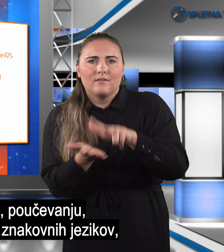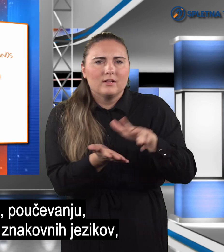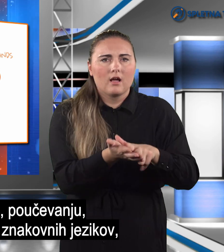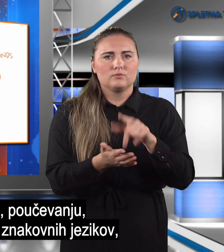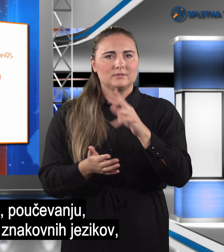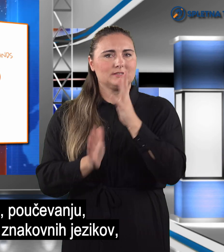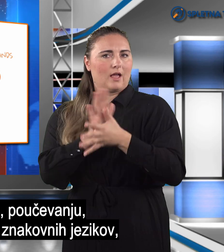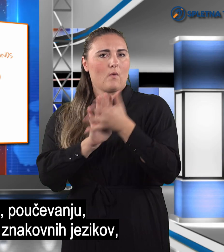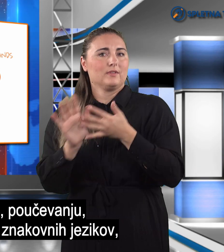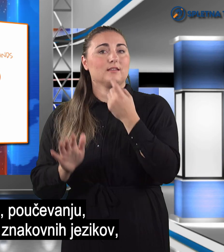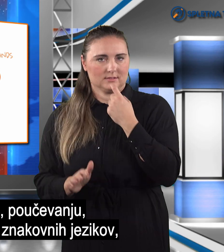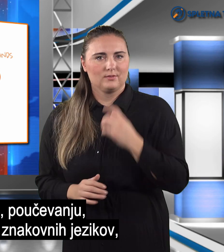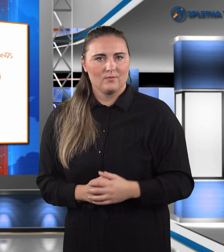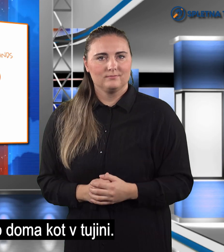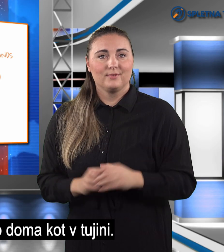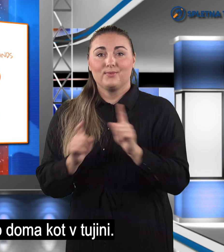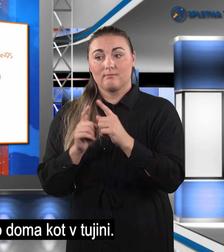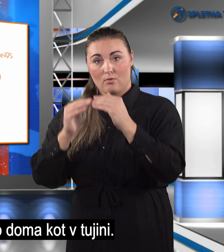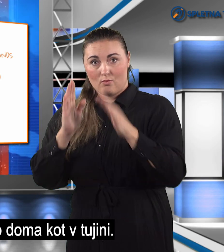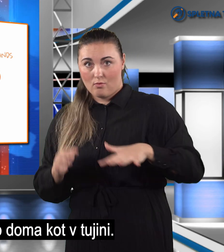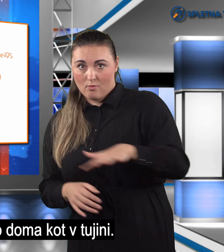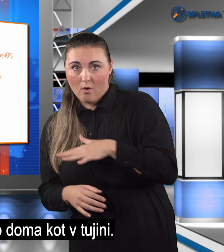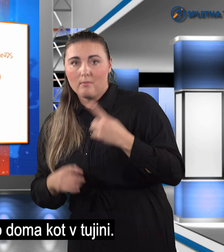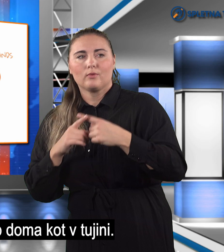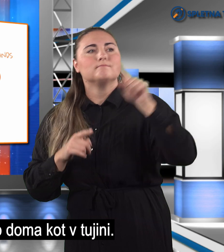jezikov in sicer tako doma kot v tujini.